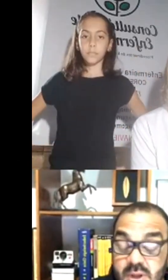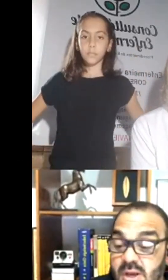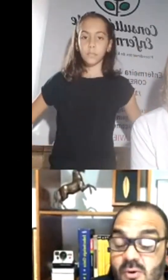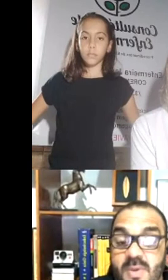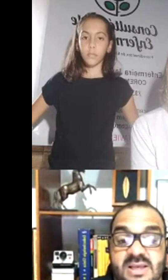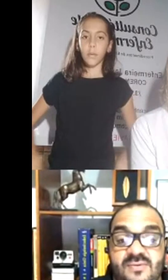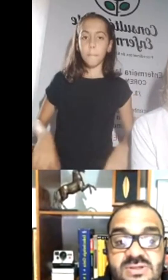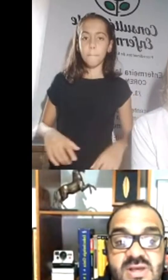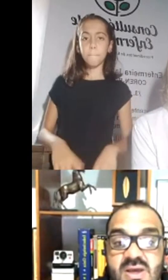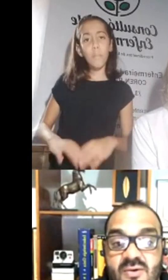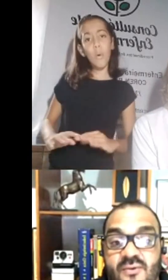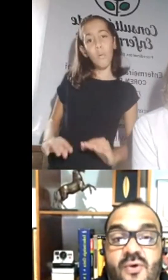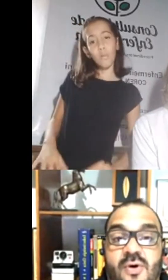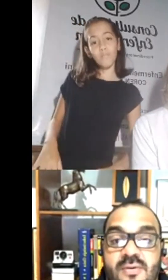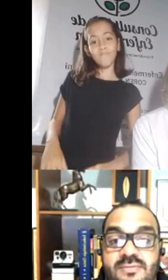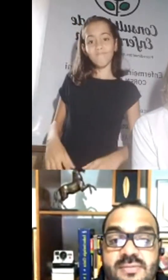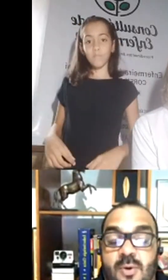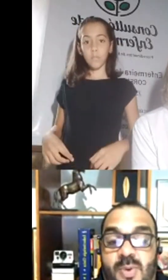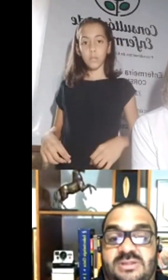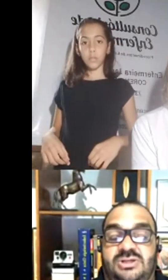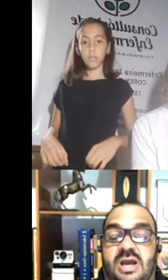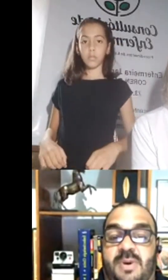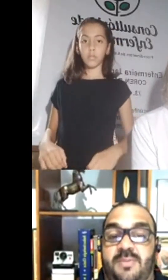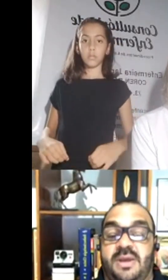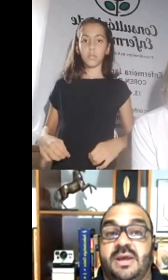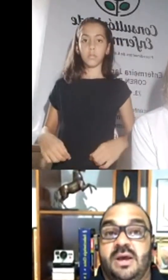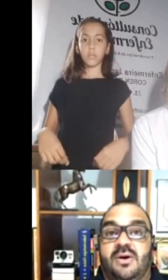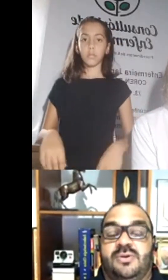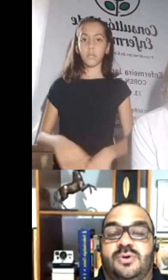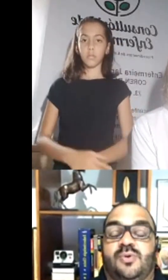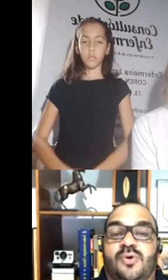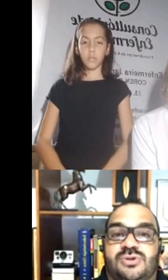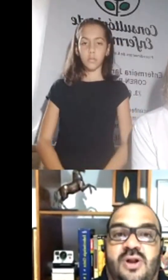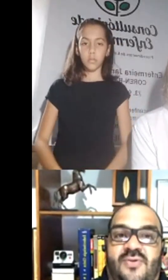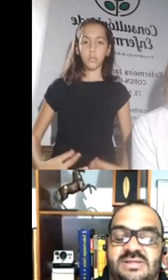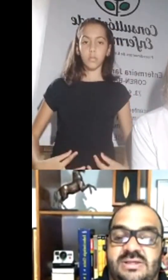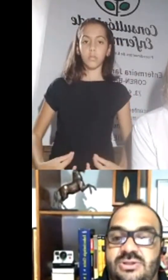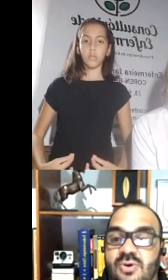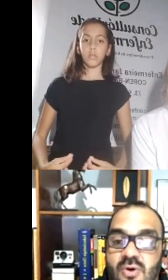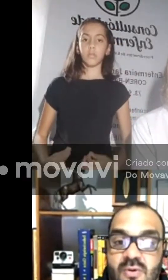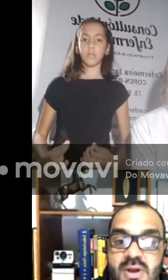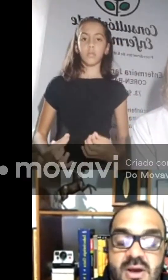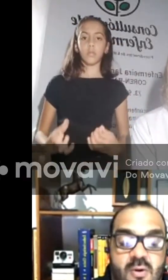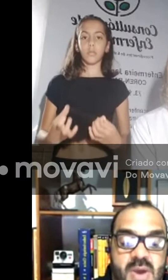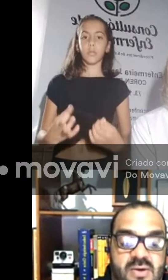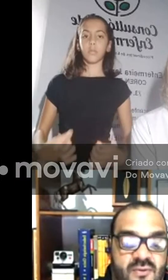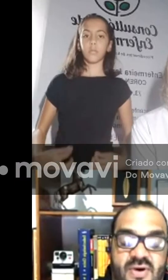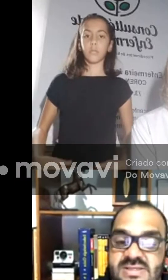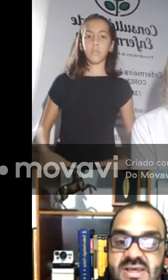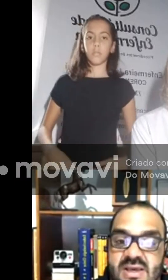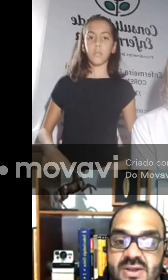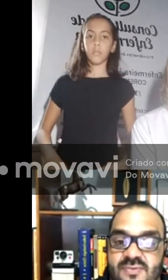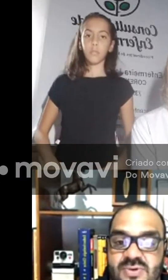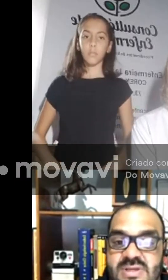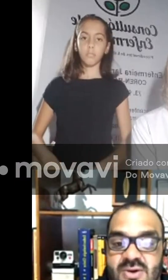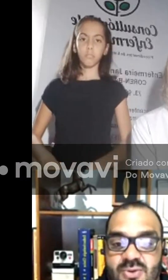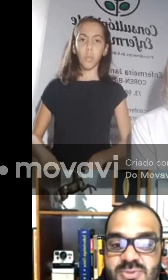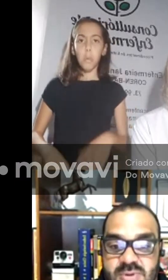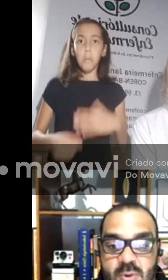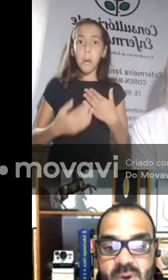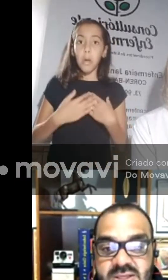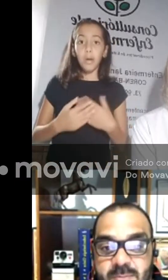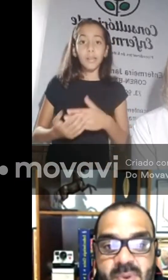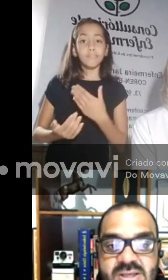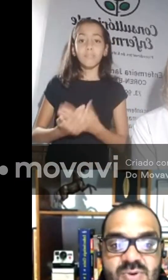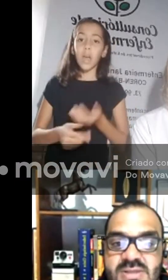Diogo, como é que eu vou... O paciente chega para mim no consultório e fala assim, Diogo, como é que eu vou fazer? Eu